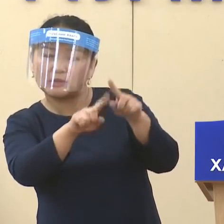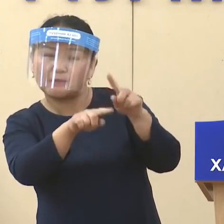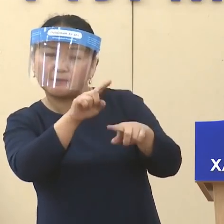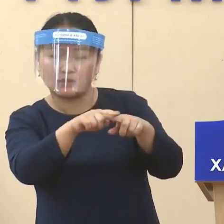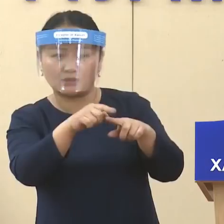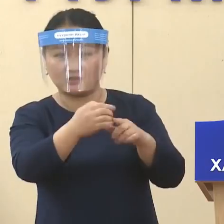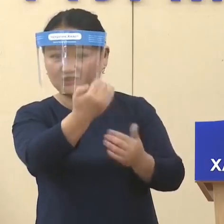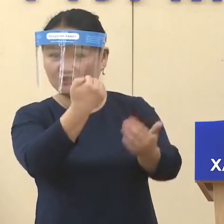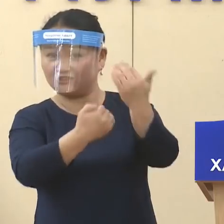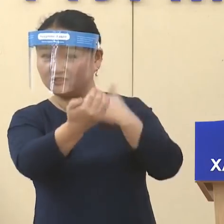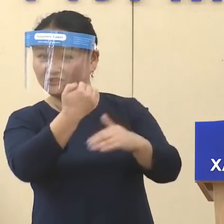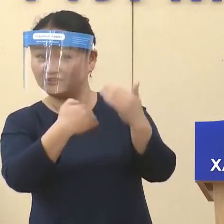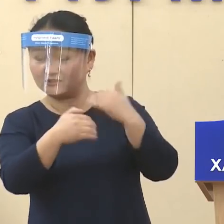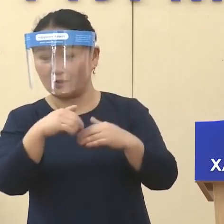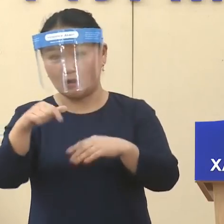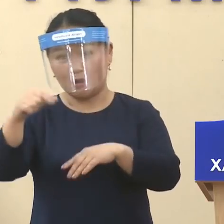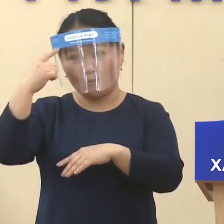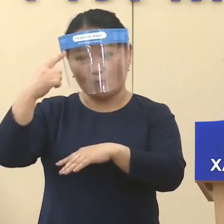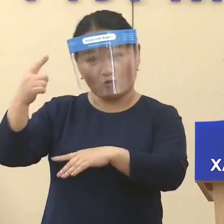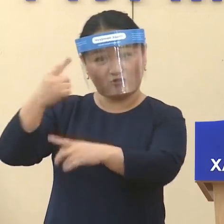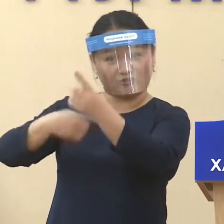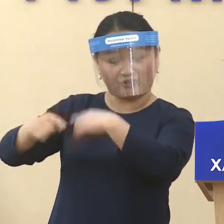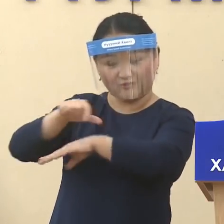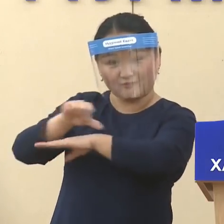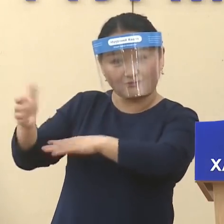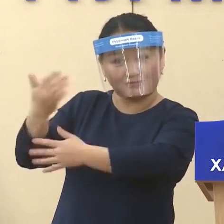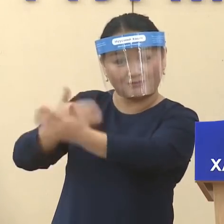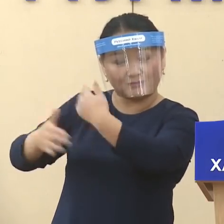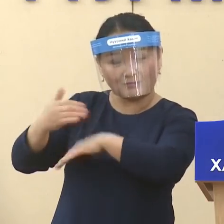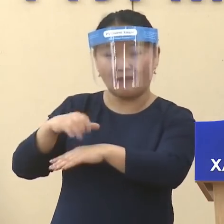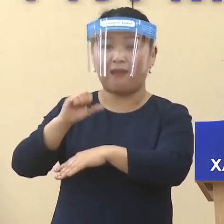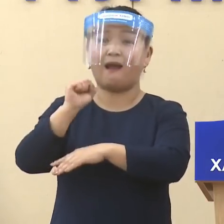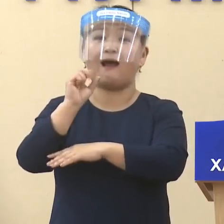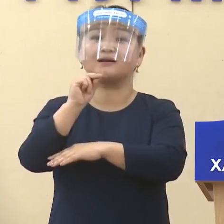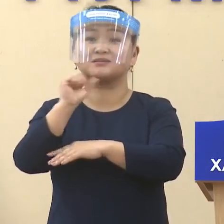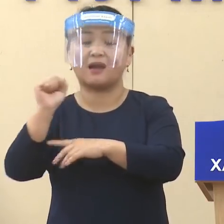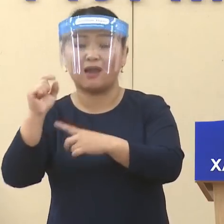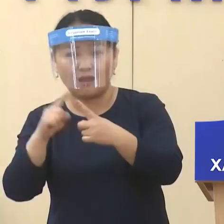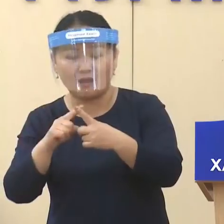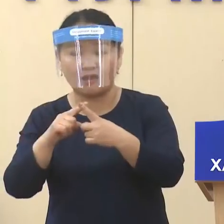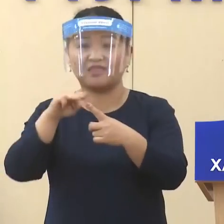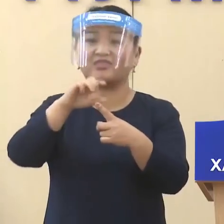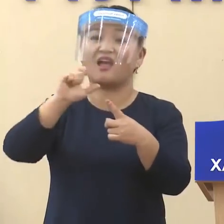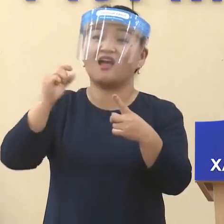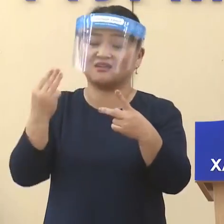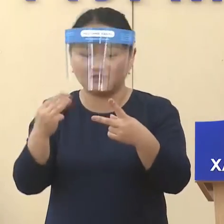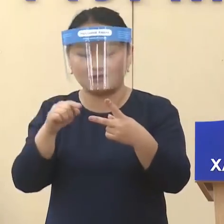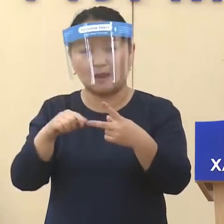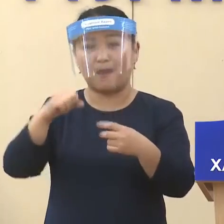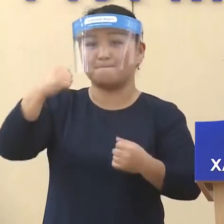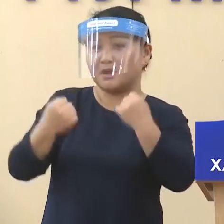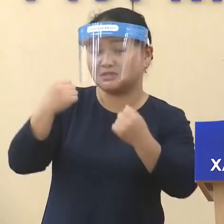тээш түүнийг тээвэрлэн ирсэн онгоц галтэрэг автомашин бусад ачаагаар